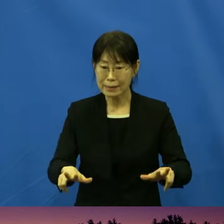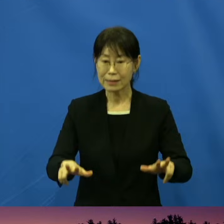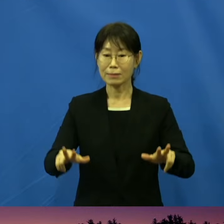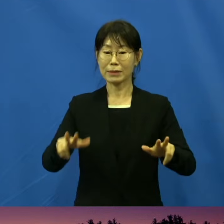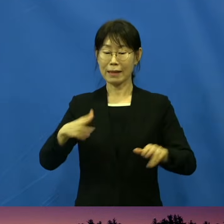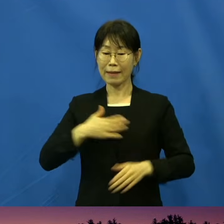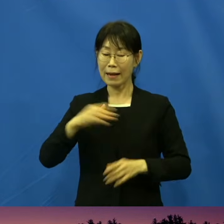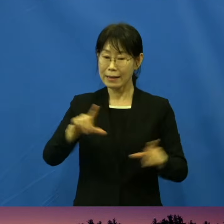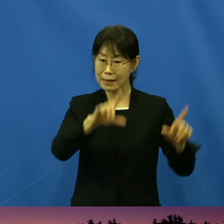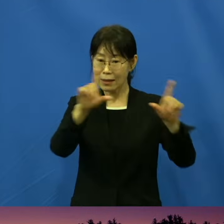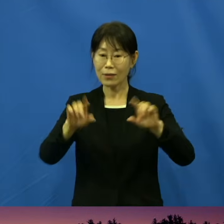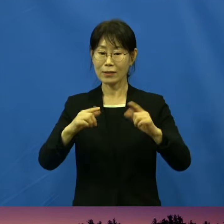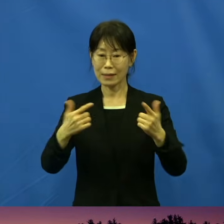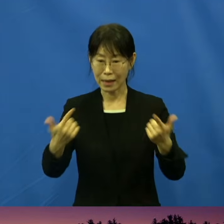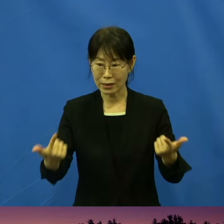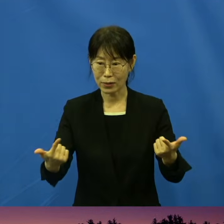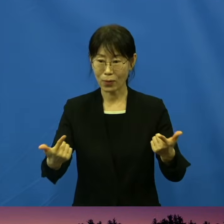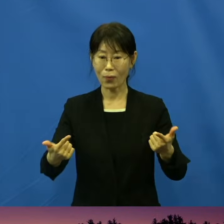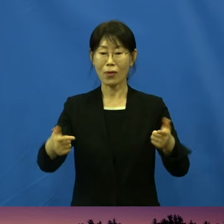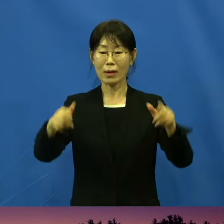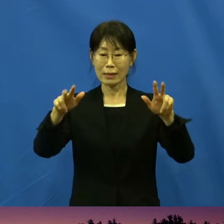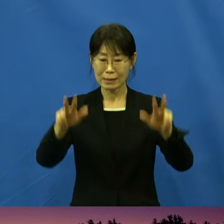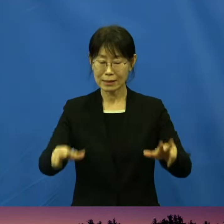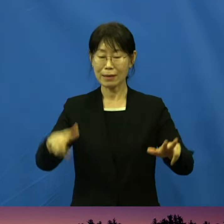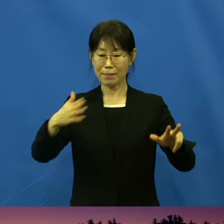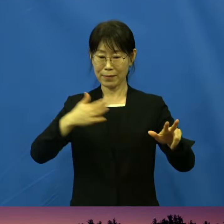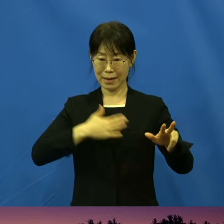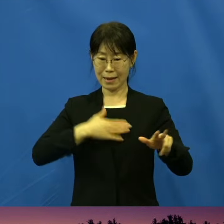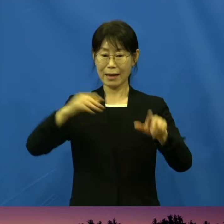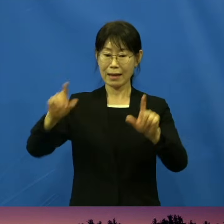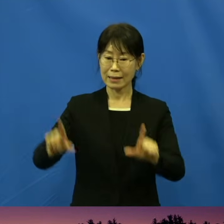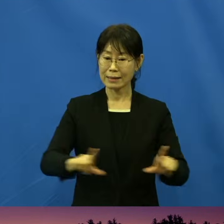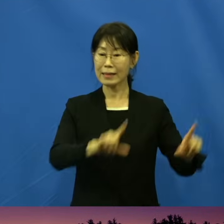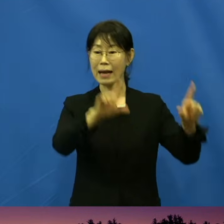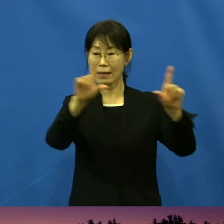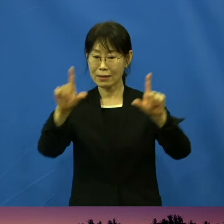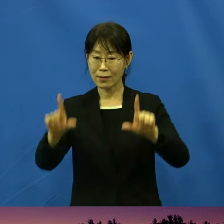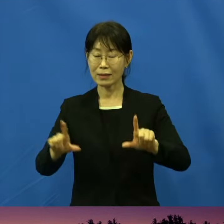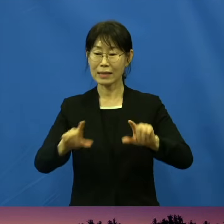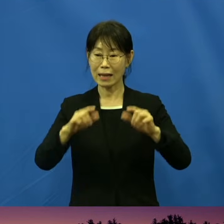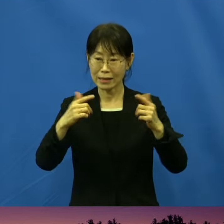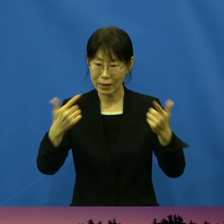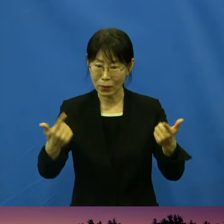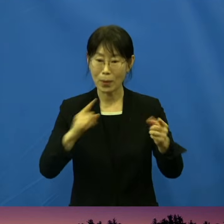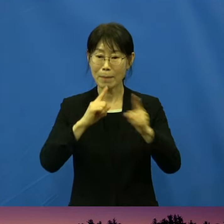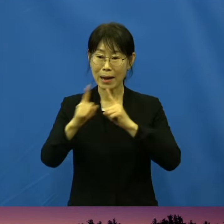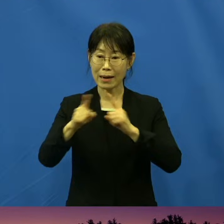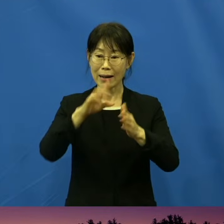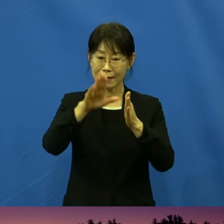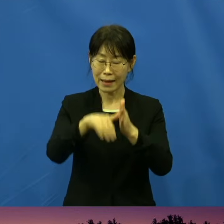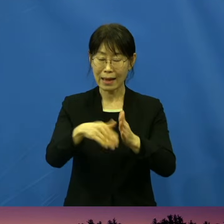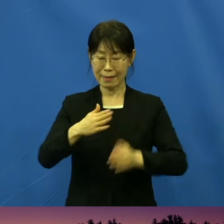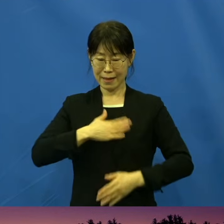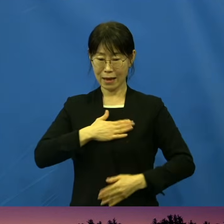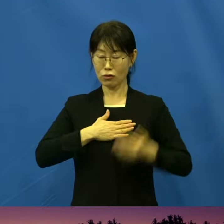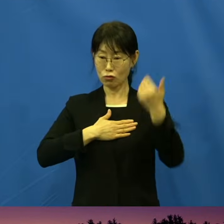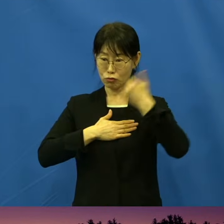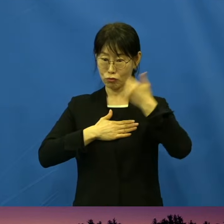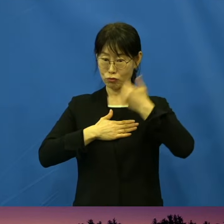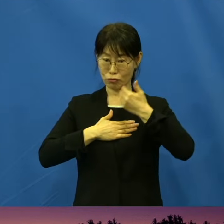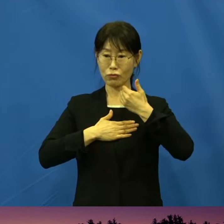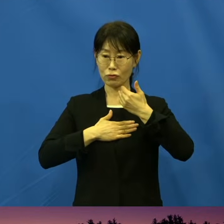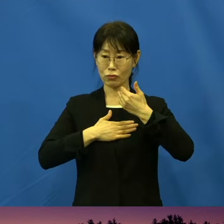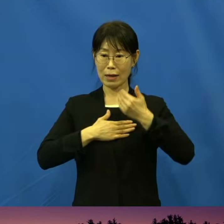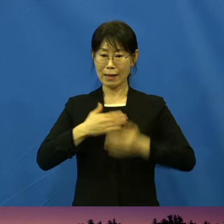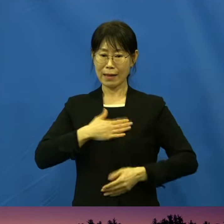나는 누구예요? 무엇인가 도달하고 이루려고 했던 나예요. 율법을 지키기